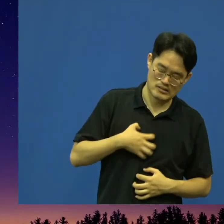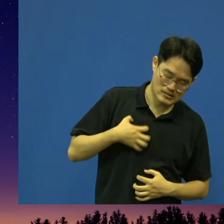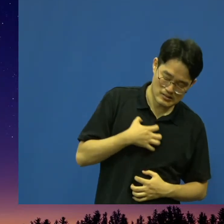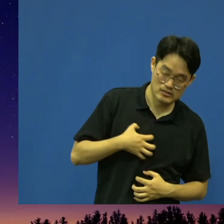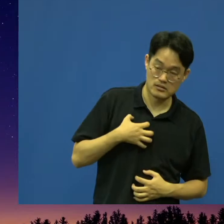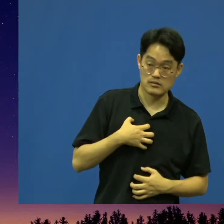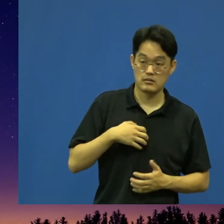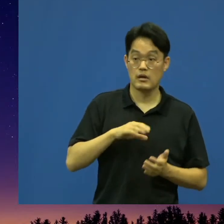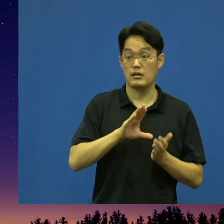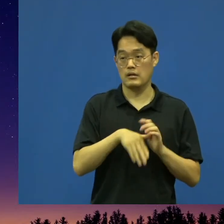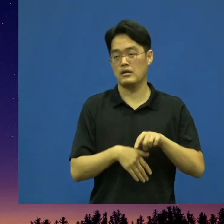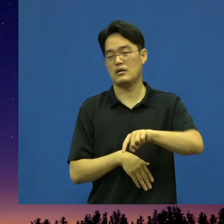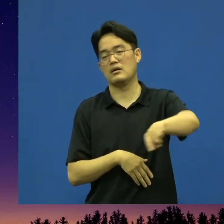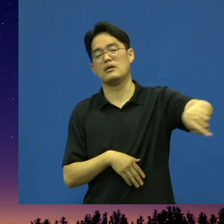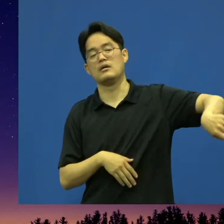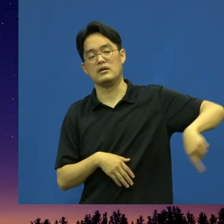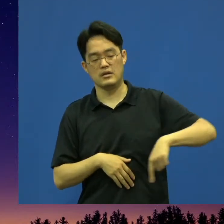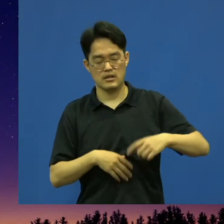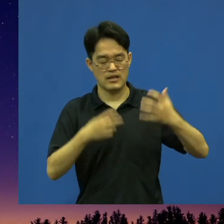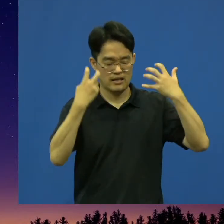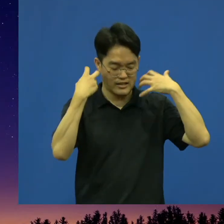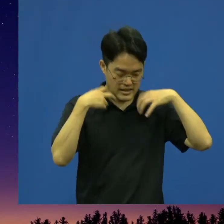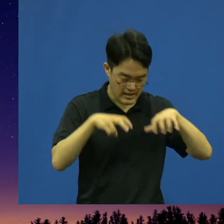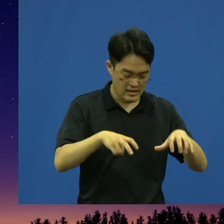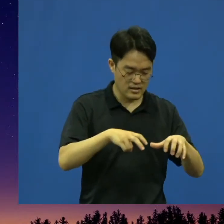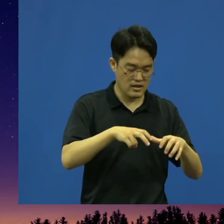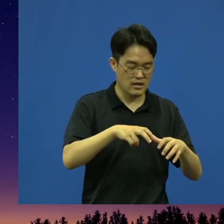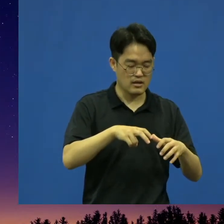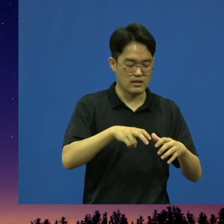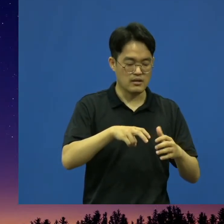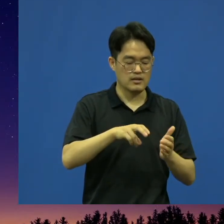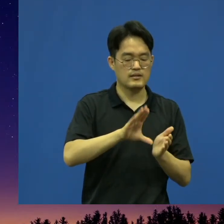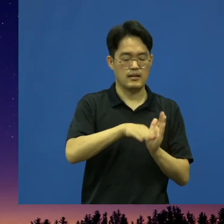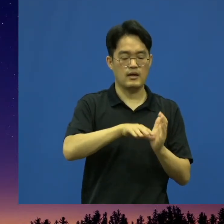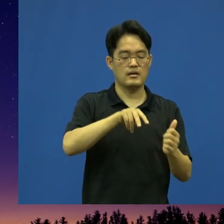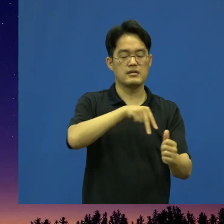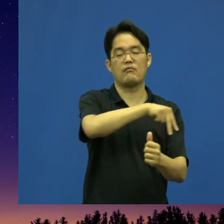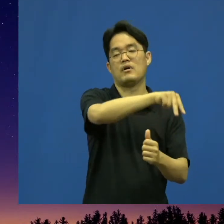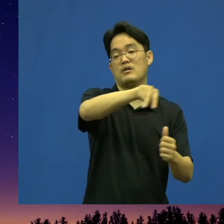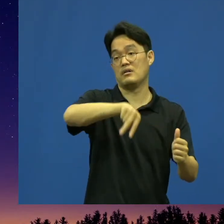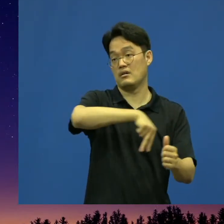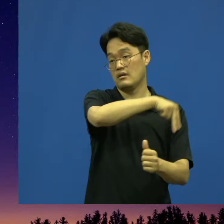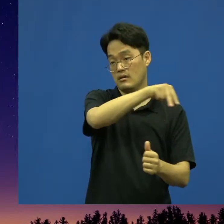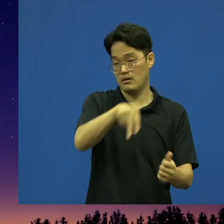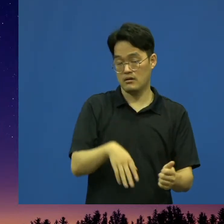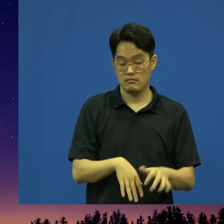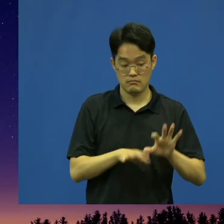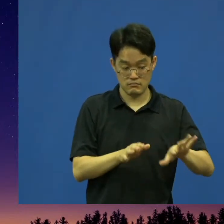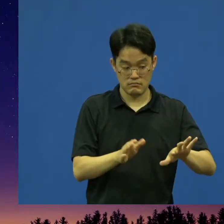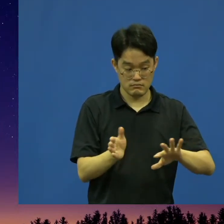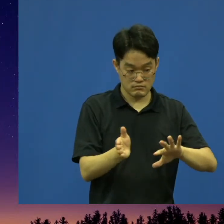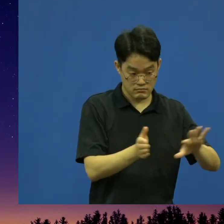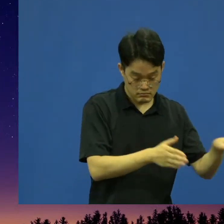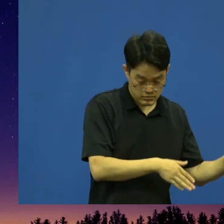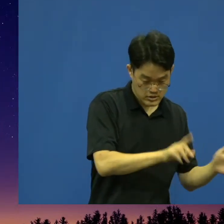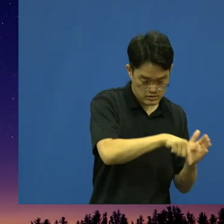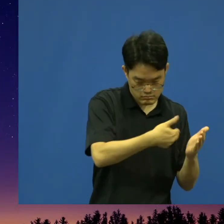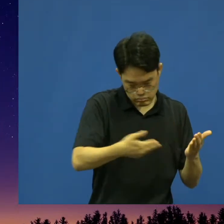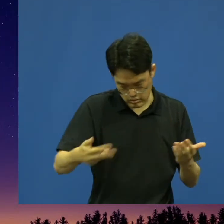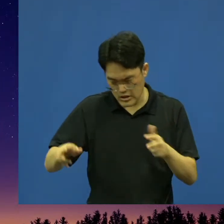고통과 아픔의 핵심이었고, 어쩌면 코로나 같은 팬데믹을